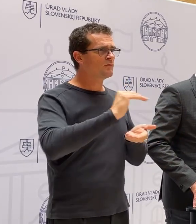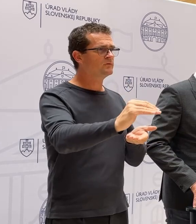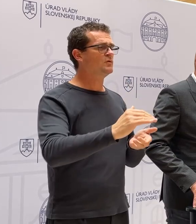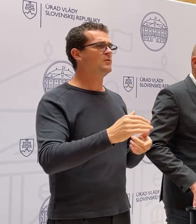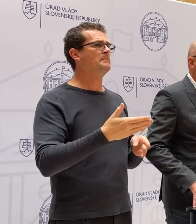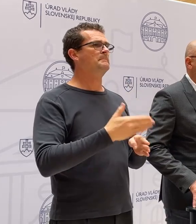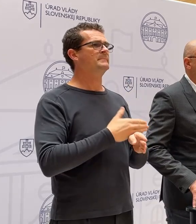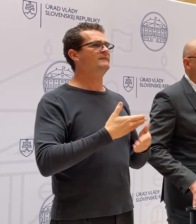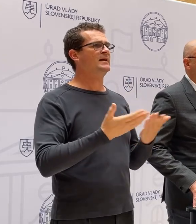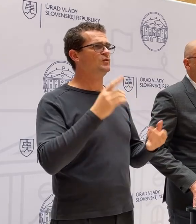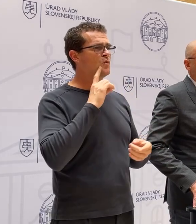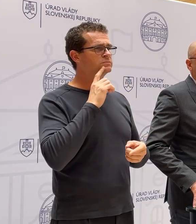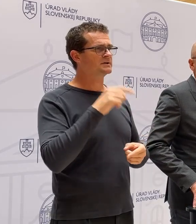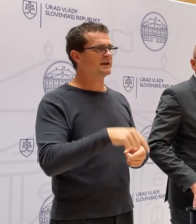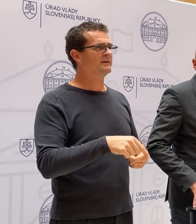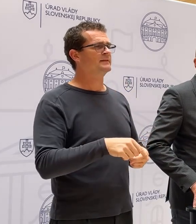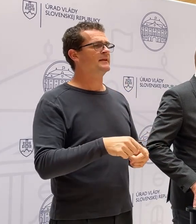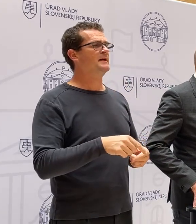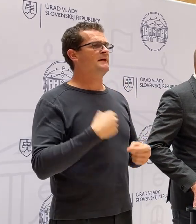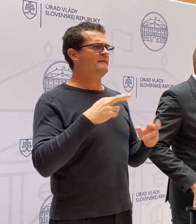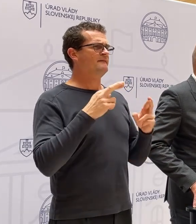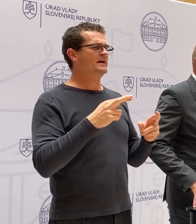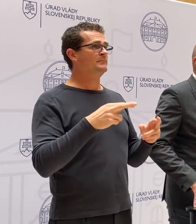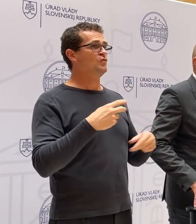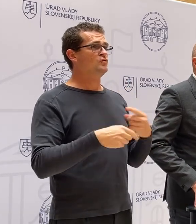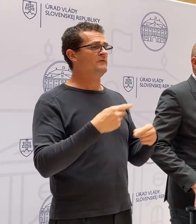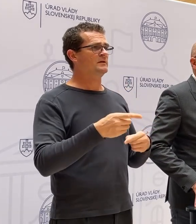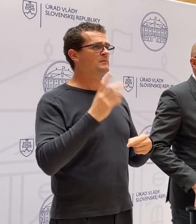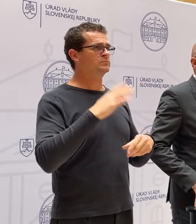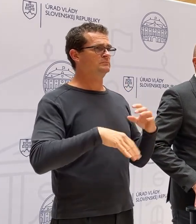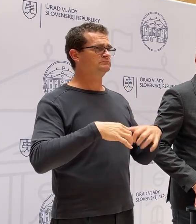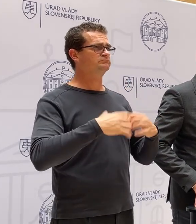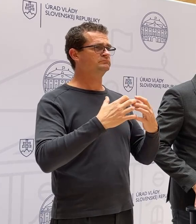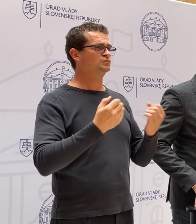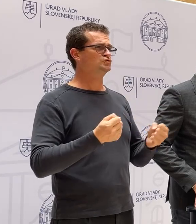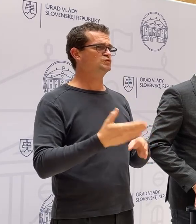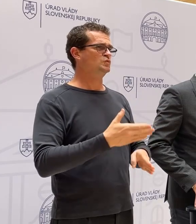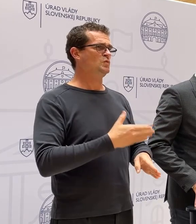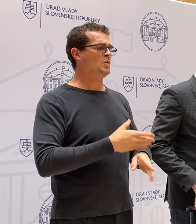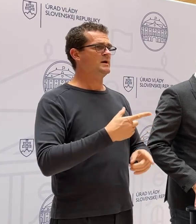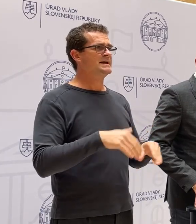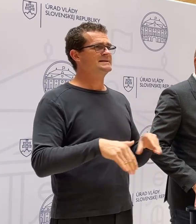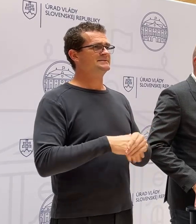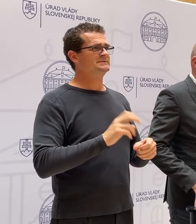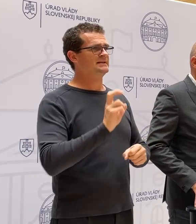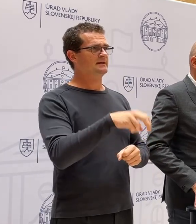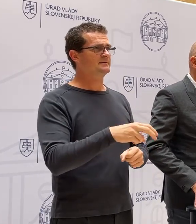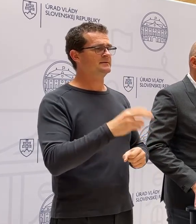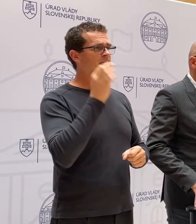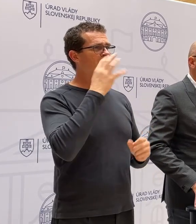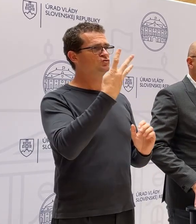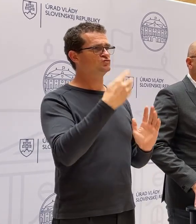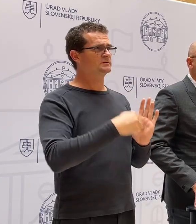tomu musí predchádzať verejné obstarávanie a dúfame, že tá fabrika tam bude veľmi skoro stáť a zamestná